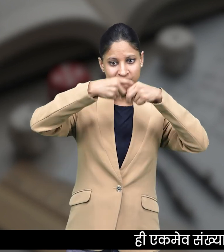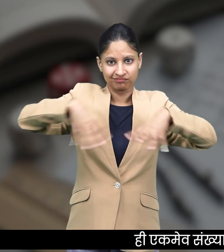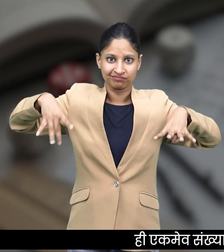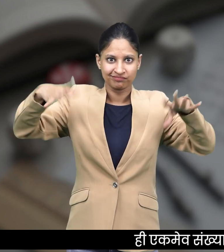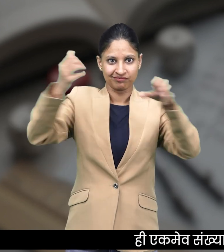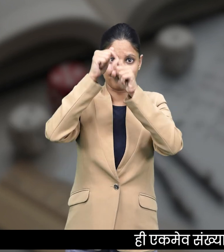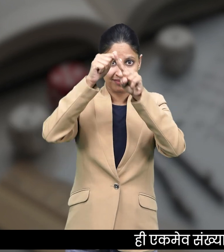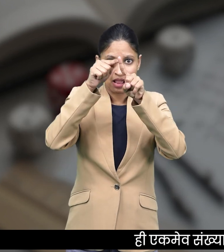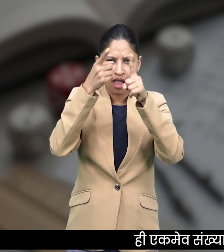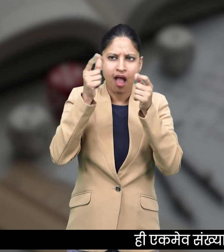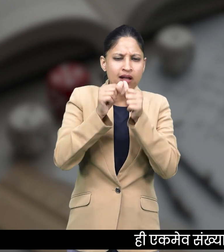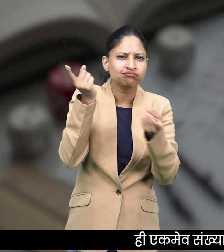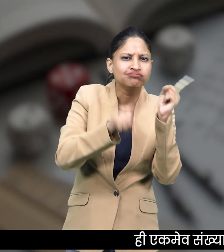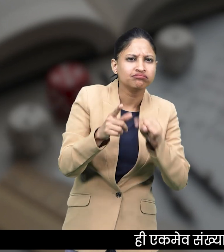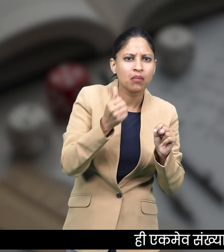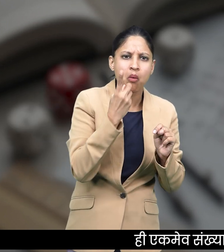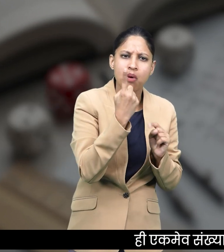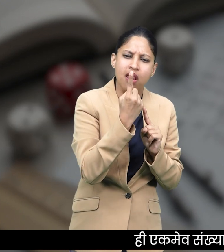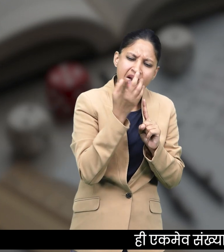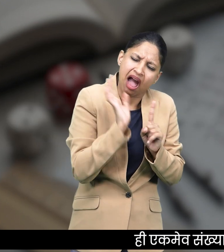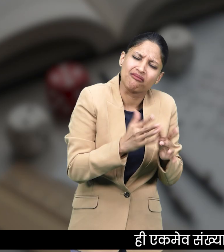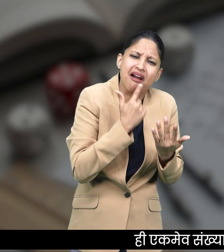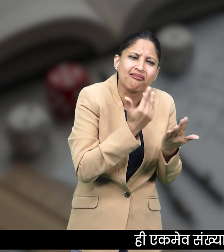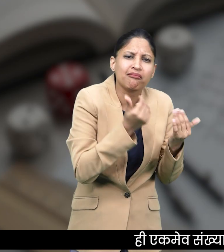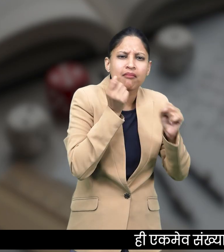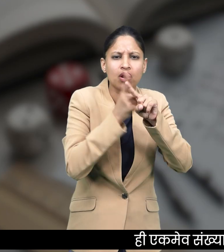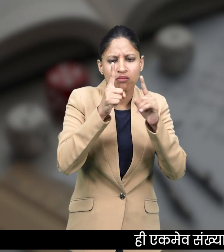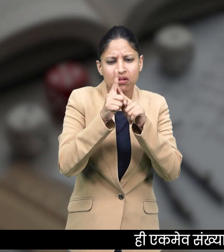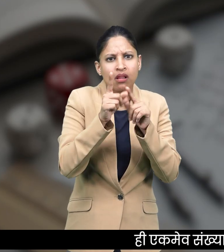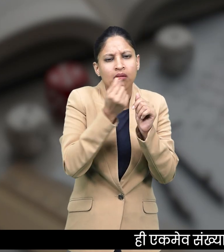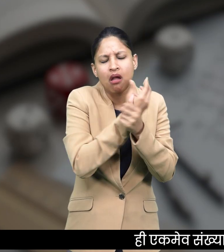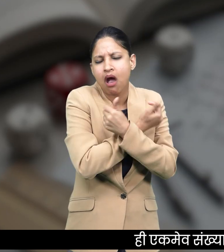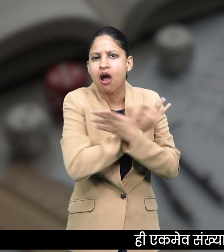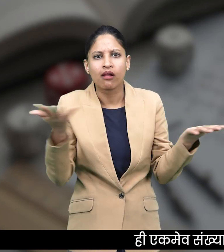ही एकमेव संख्या आहे ज्याचा फक्त एकच घटक आहे.